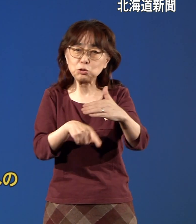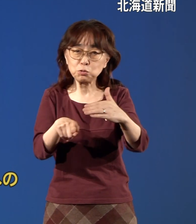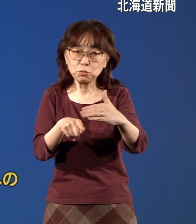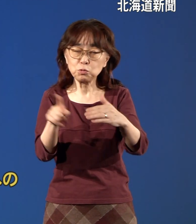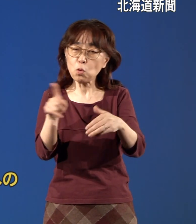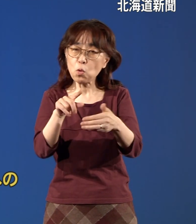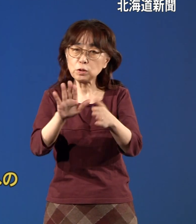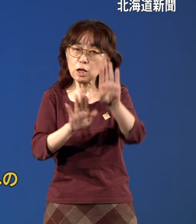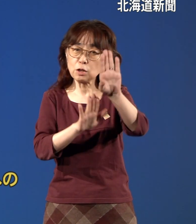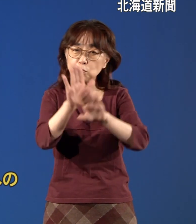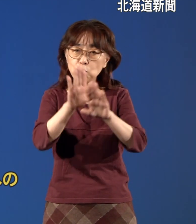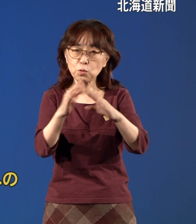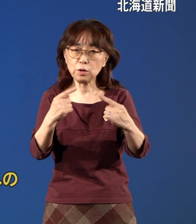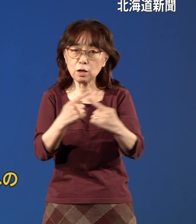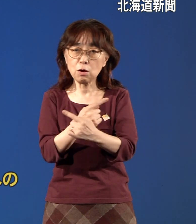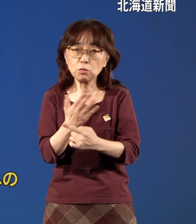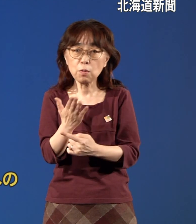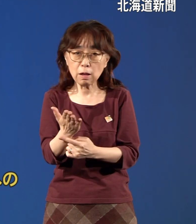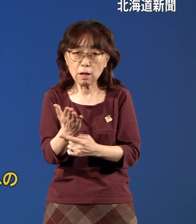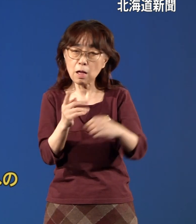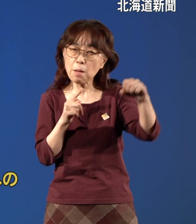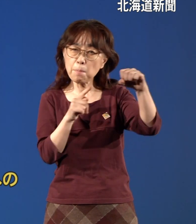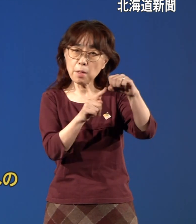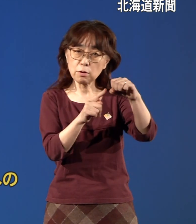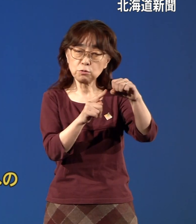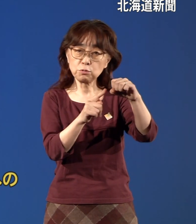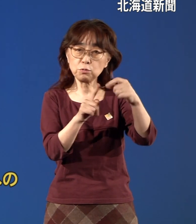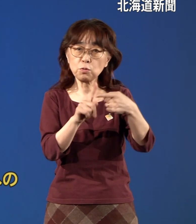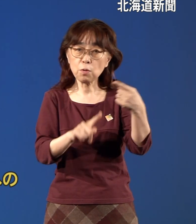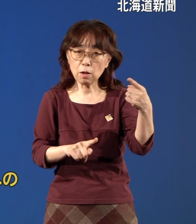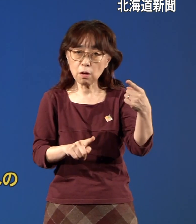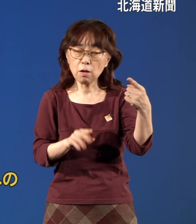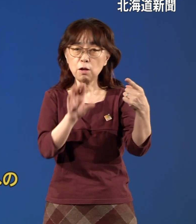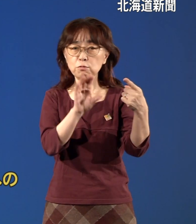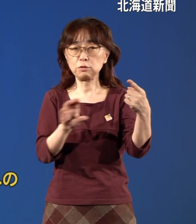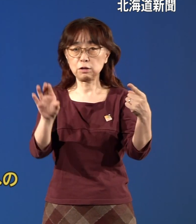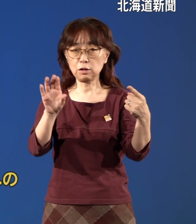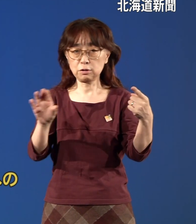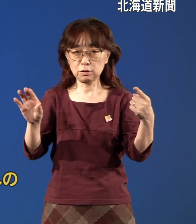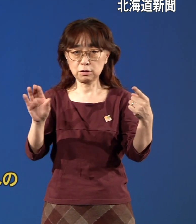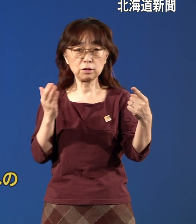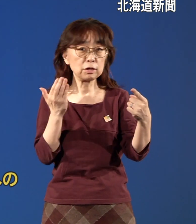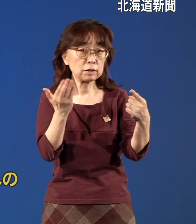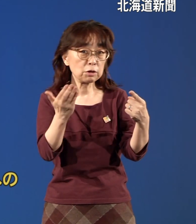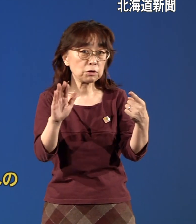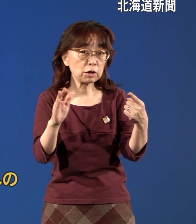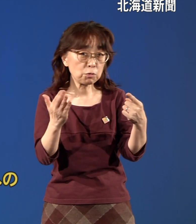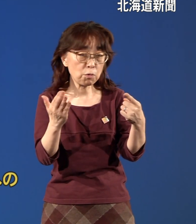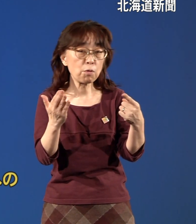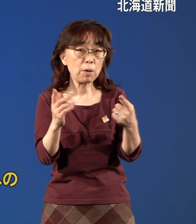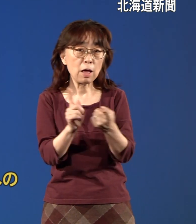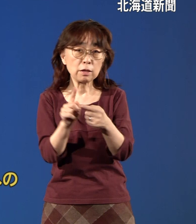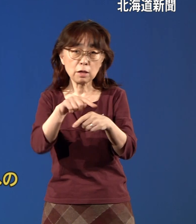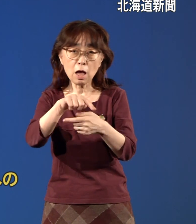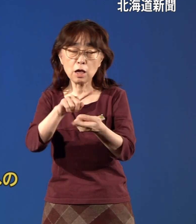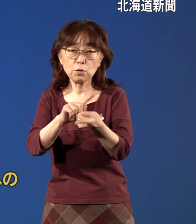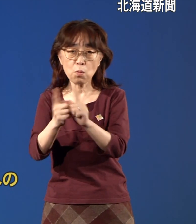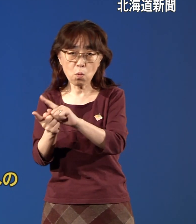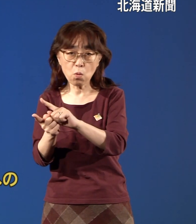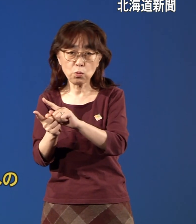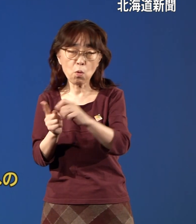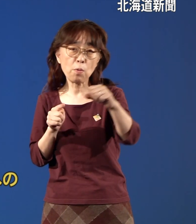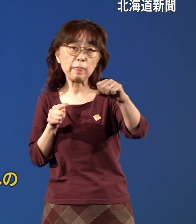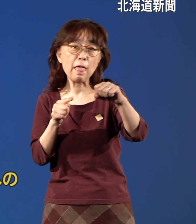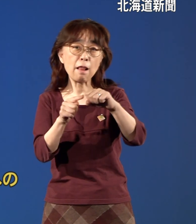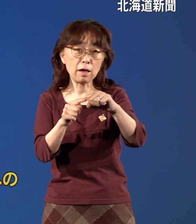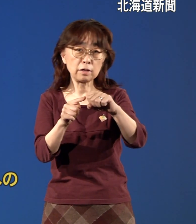るのかというような目安みたいなところだとか、あと繰り返しになりますが、そういった対応を取る狙いというのをもう一度お答えいただけ